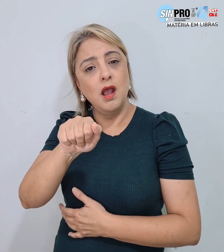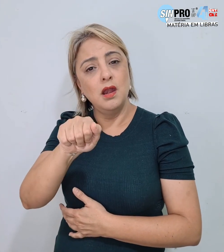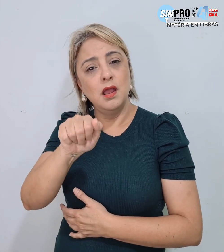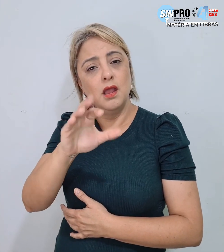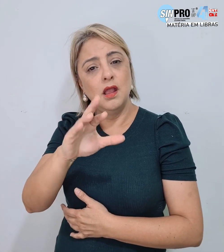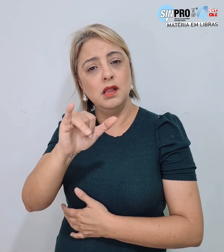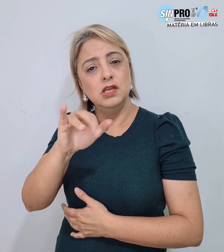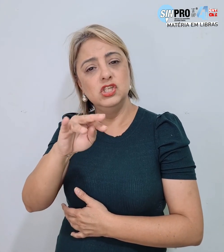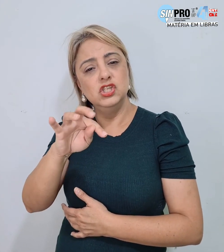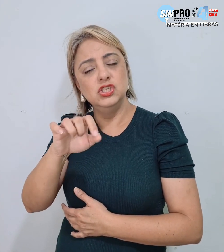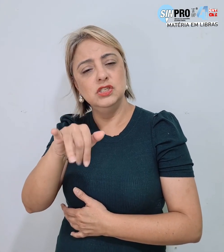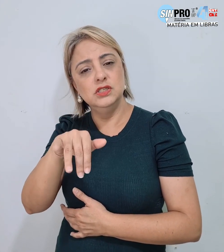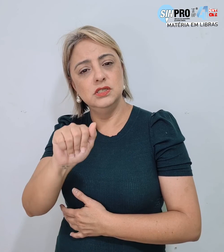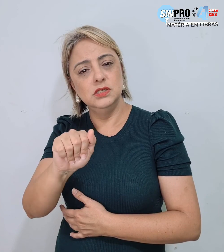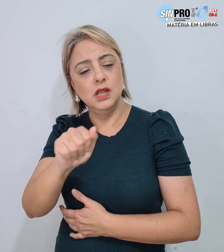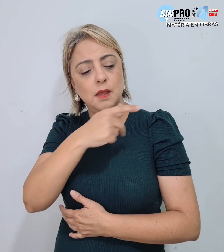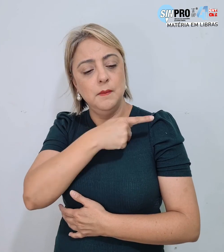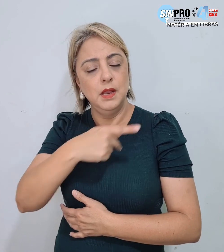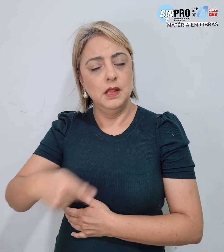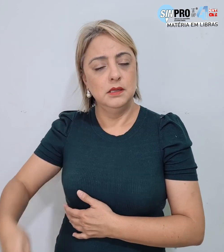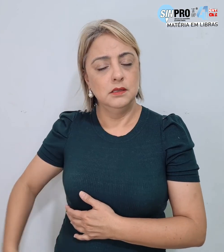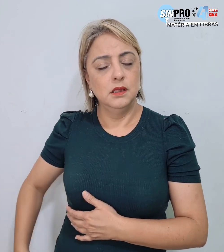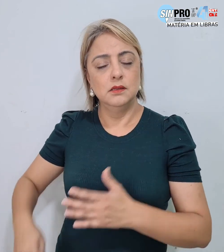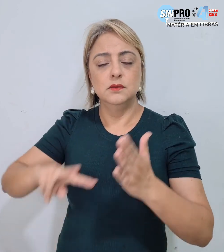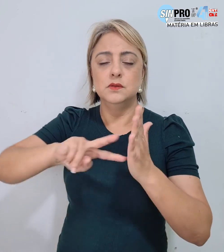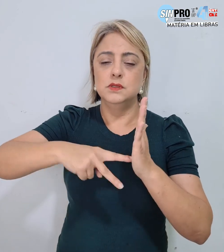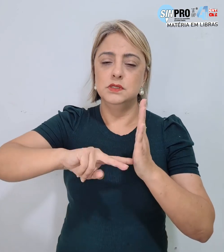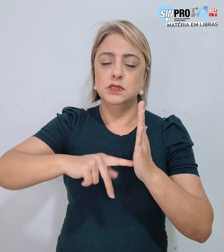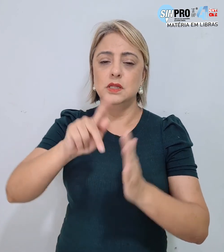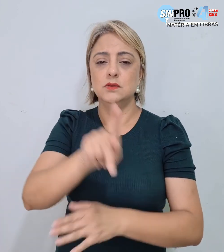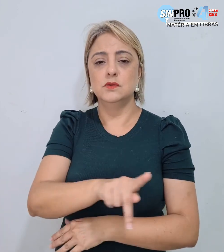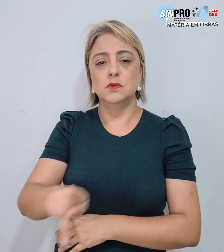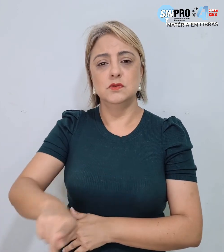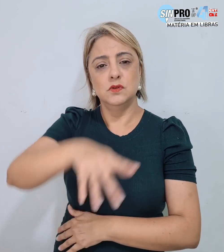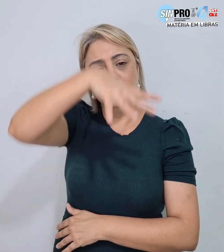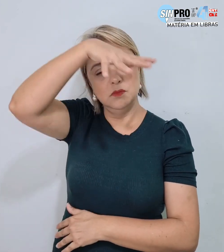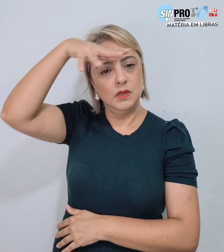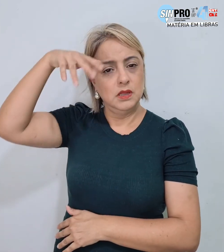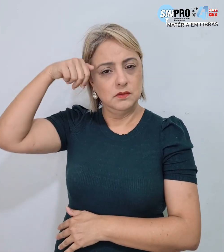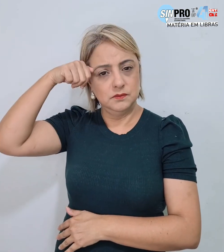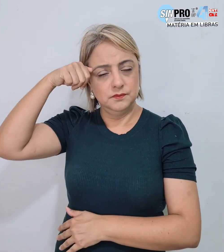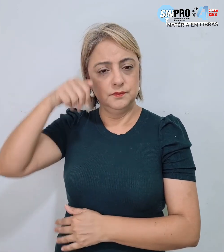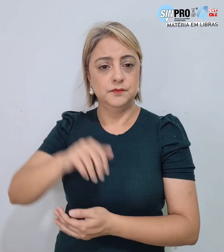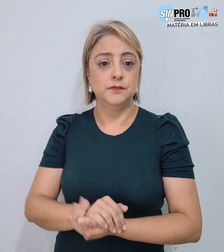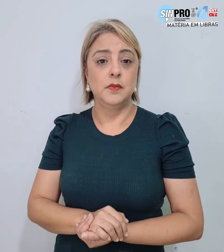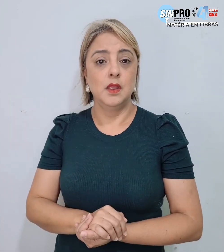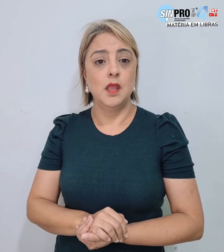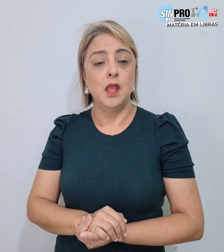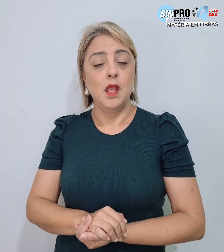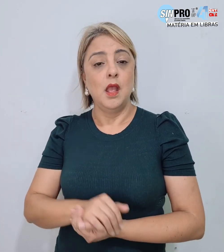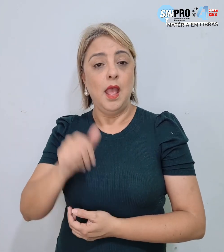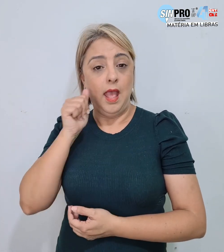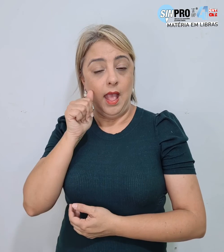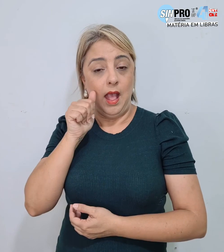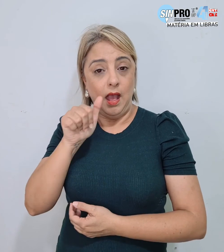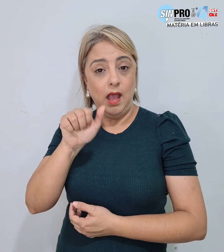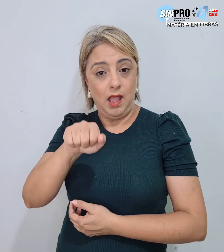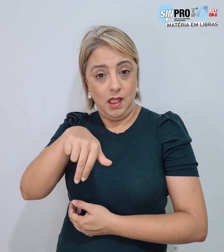Rodrigues a presidenta do sindicato o segundo Rodrigues